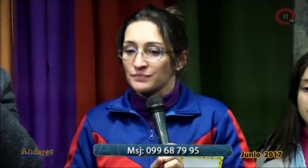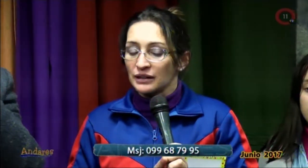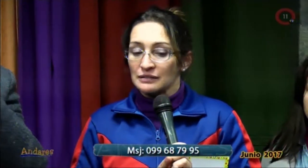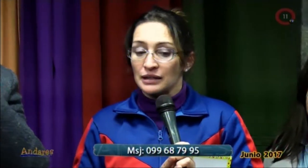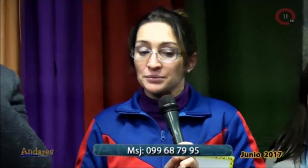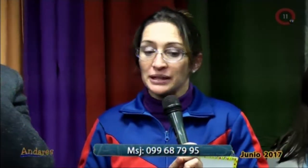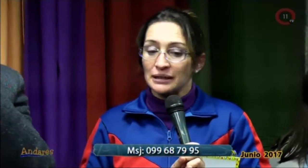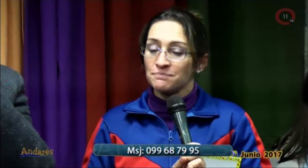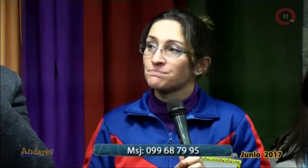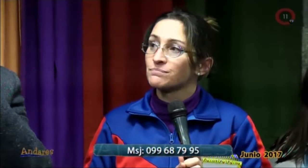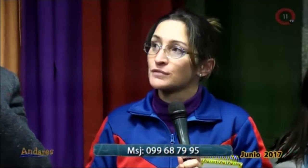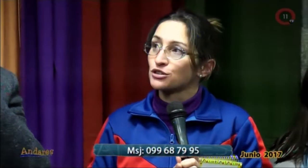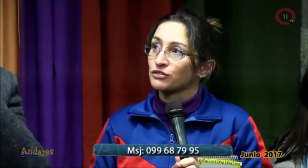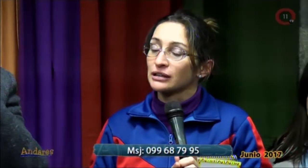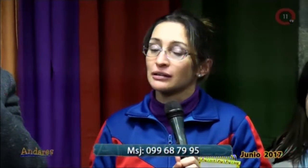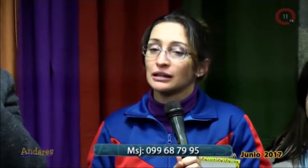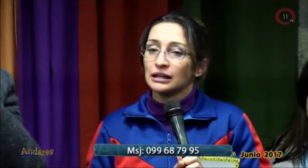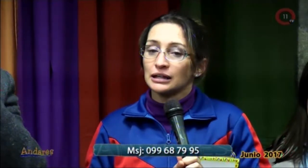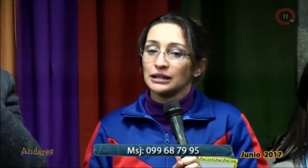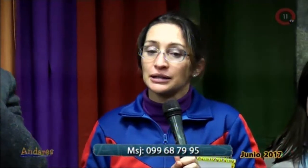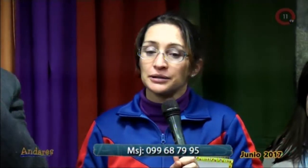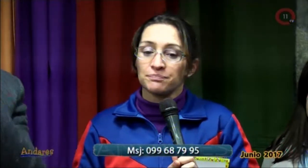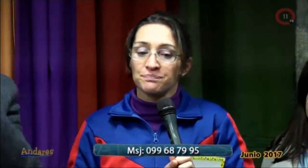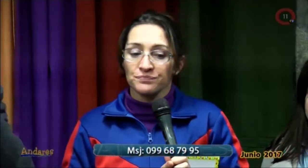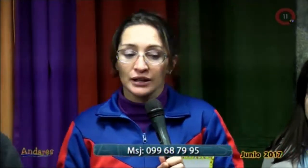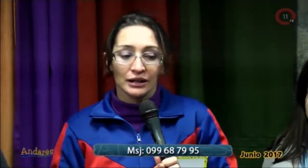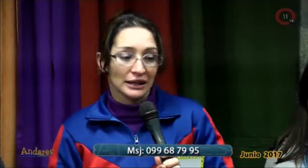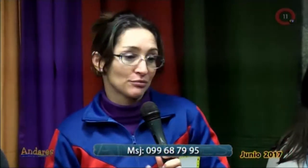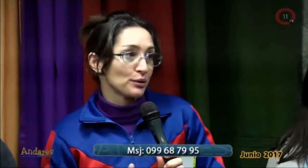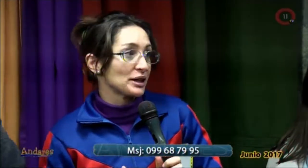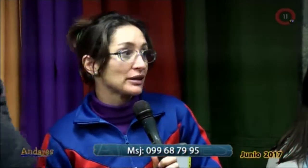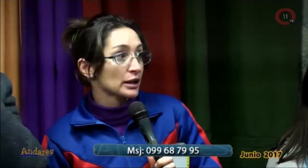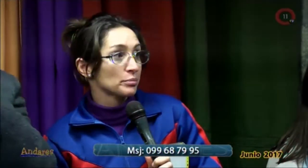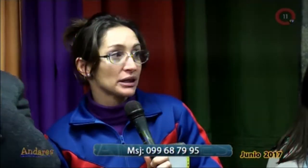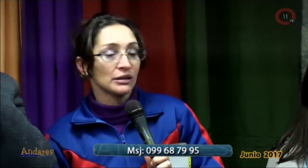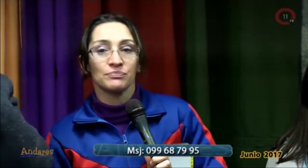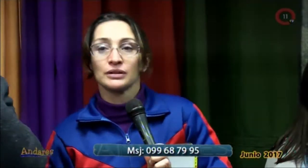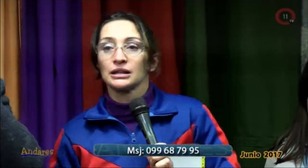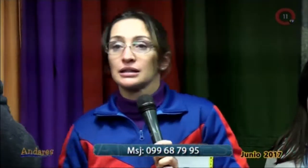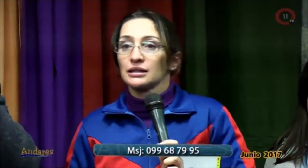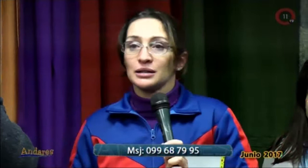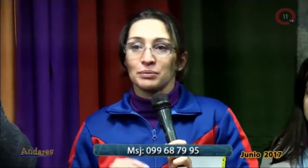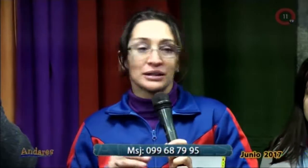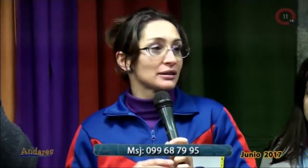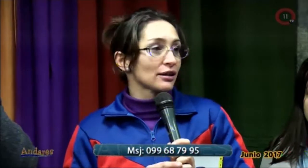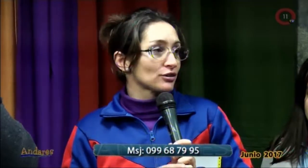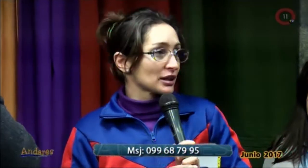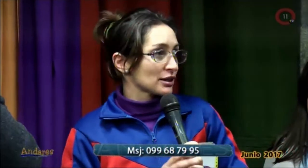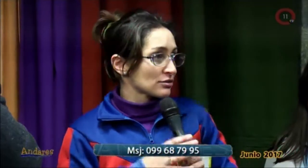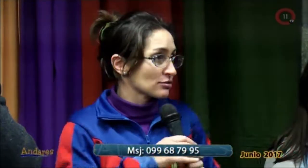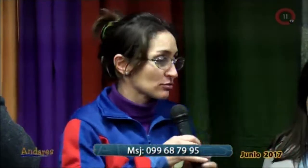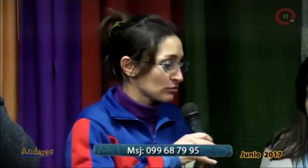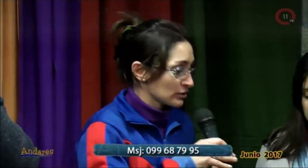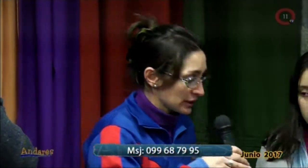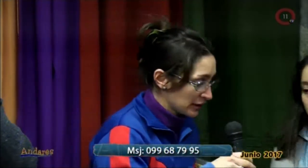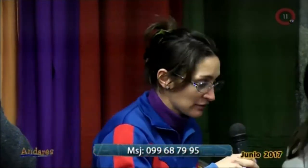sacarse la libreta De chofer Y... Y está, no había intérprete Después les tendré que contar a